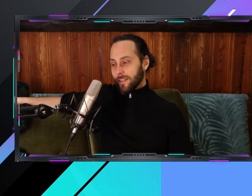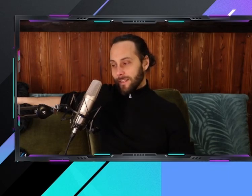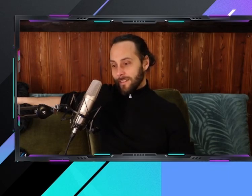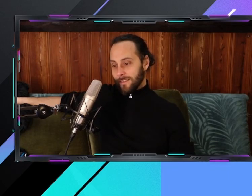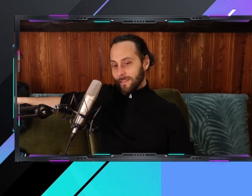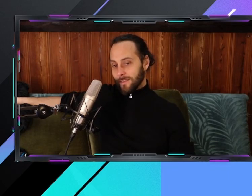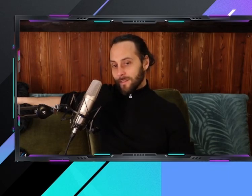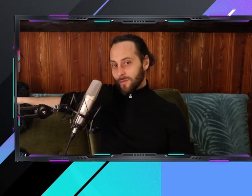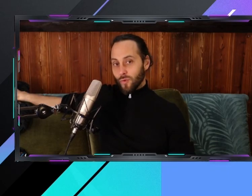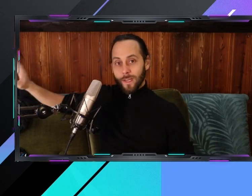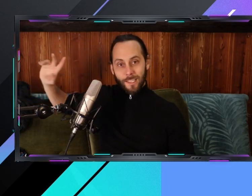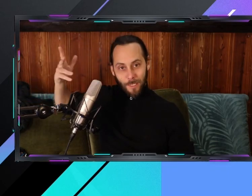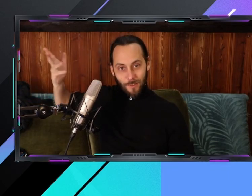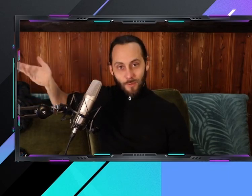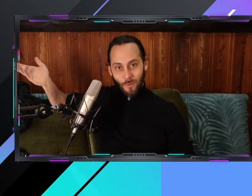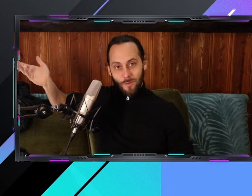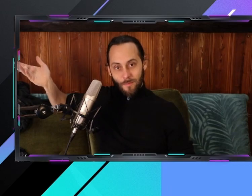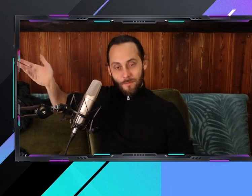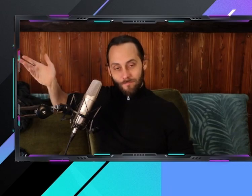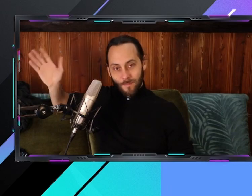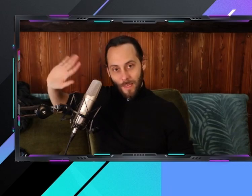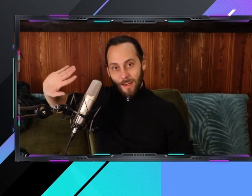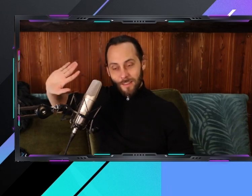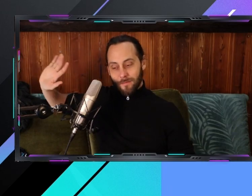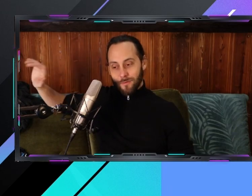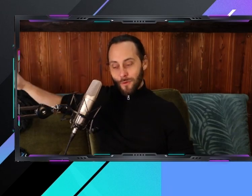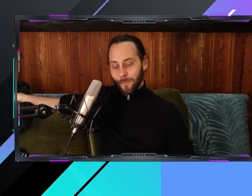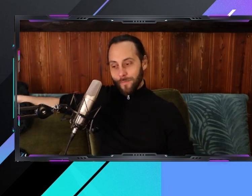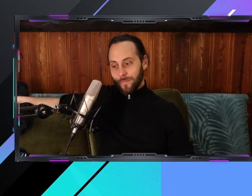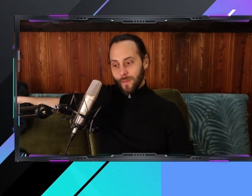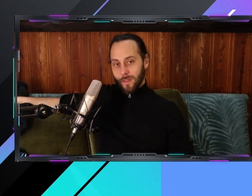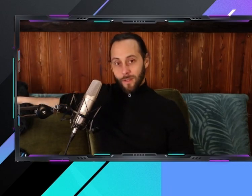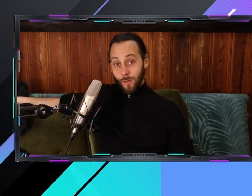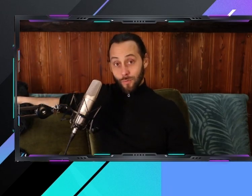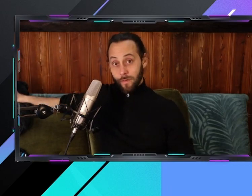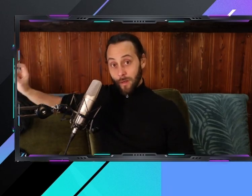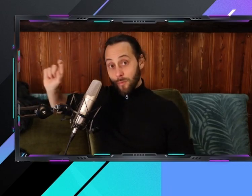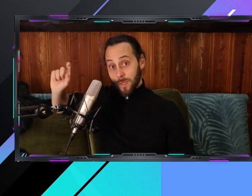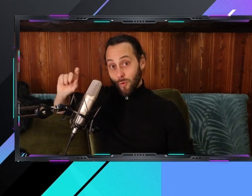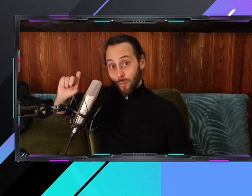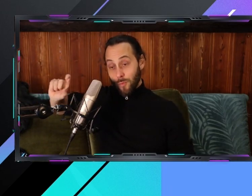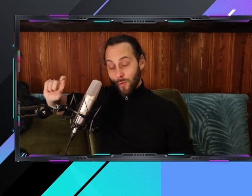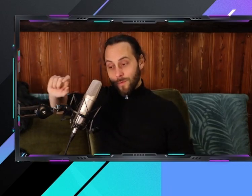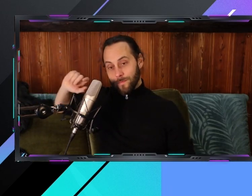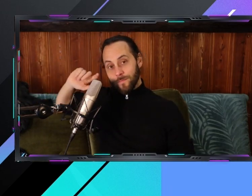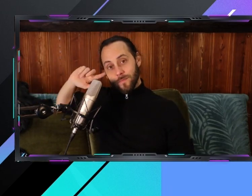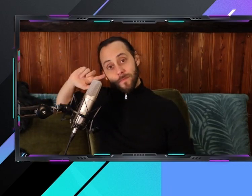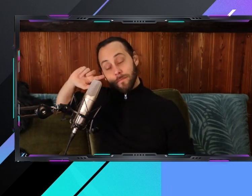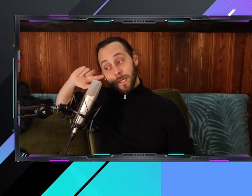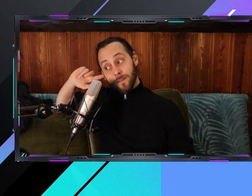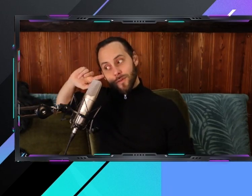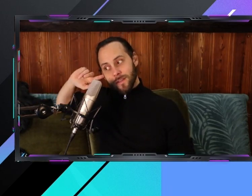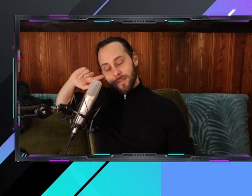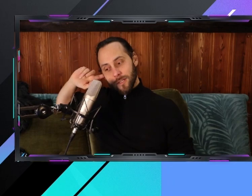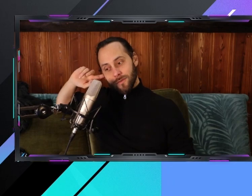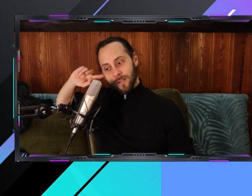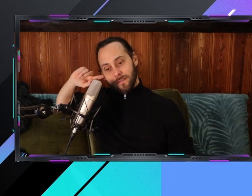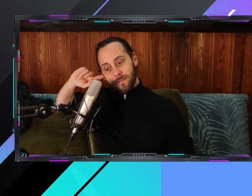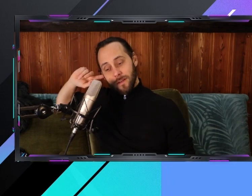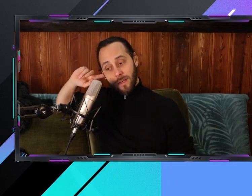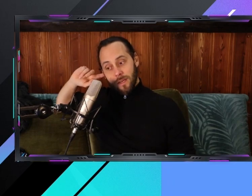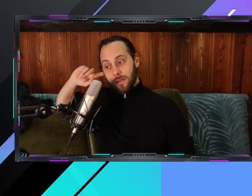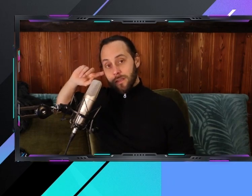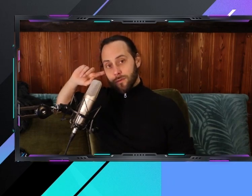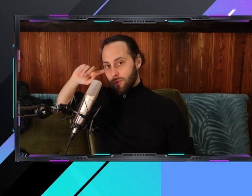savais qu'il y aurait de l'expression LSF dedans. Hein, nous, on a vraiment mis mot, mais là-dedans, il y a une expression